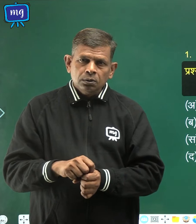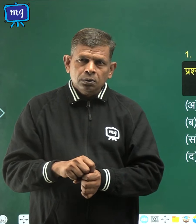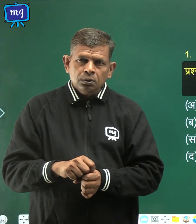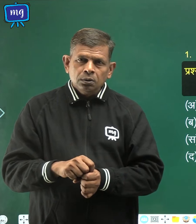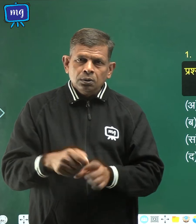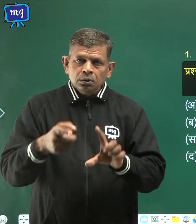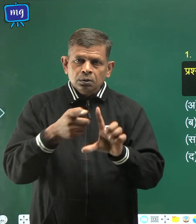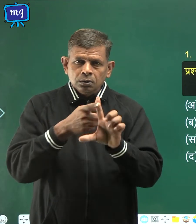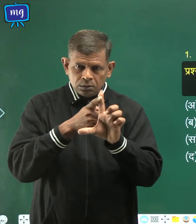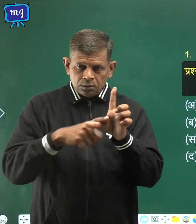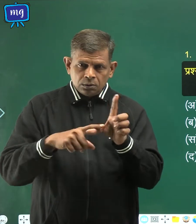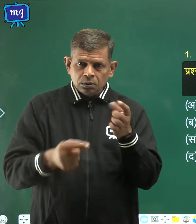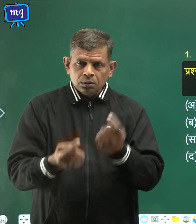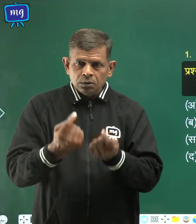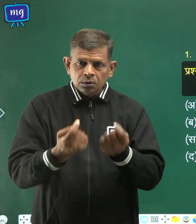जायद फसल